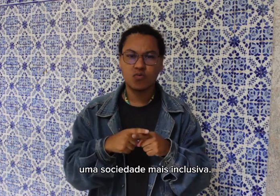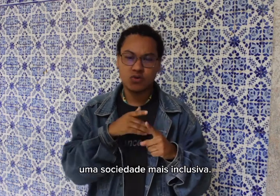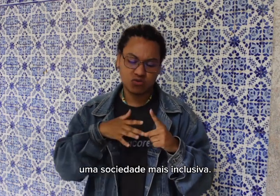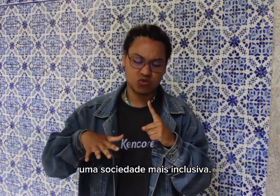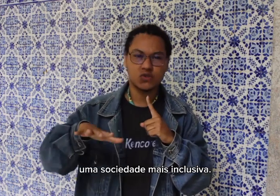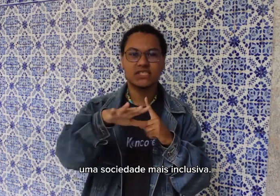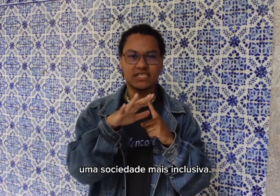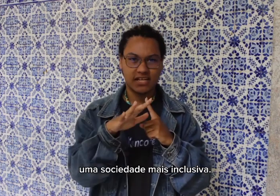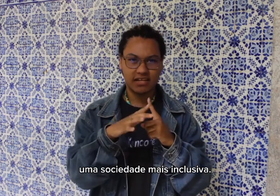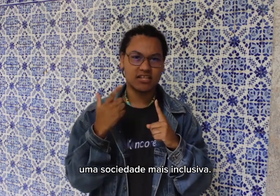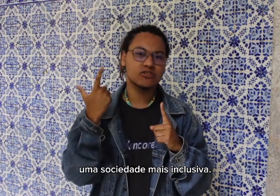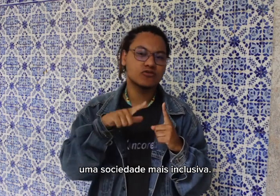inclusiva.